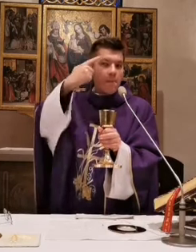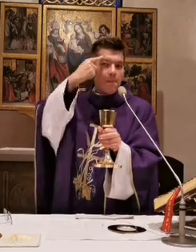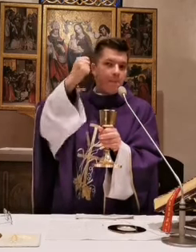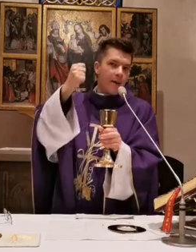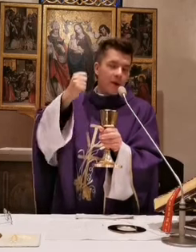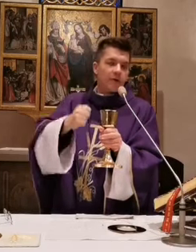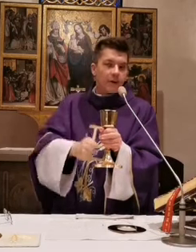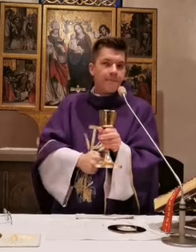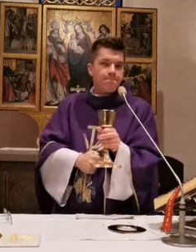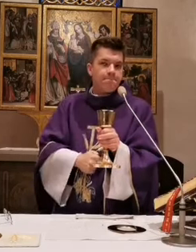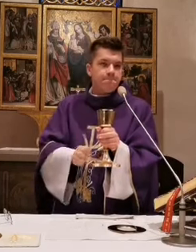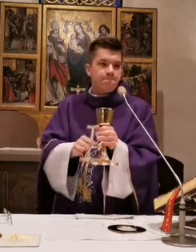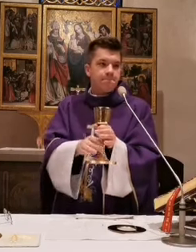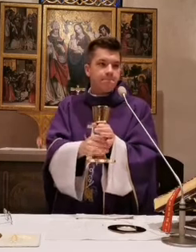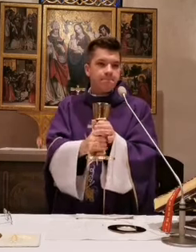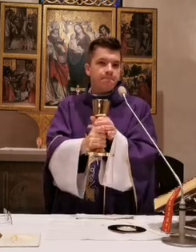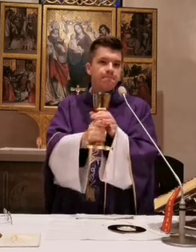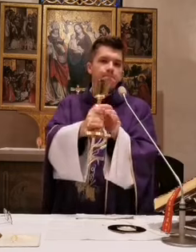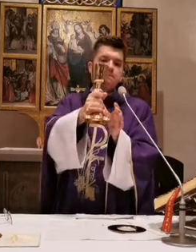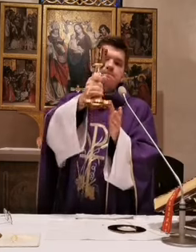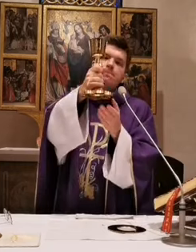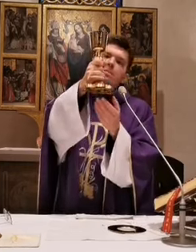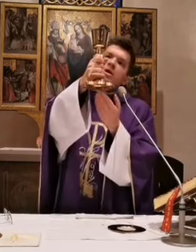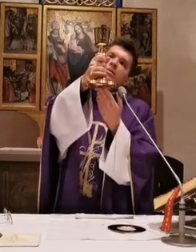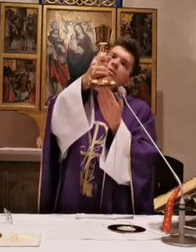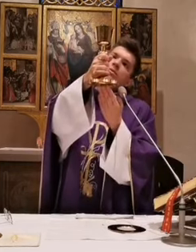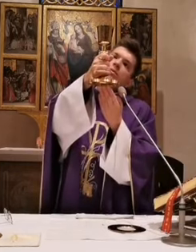moją pamiątkę.